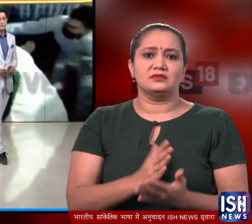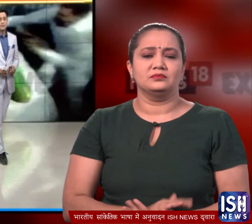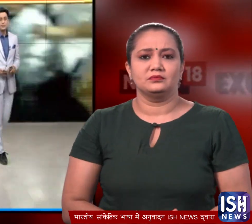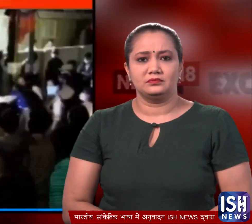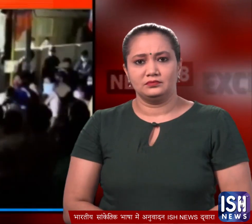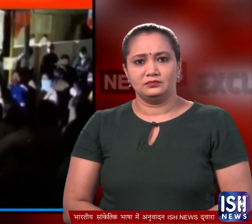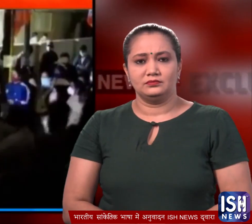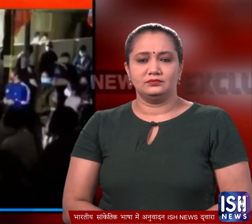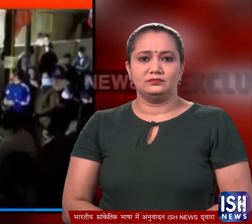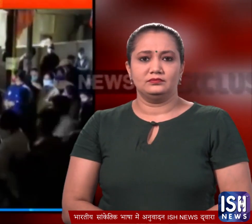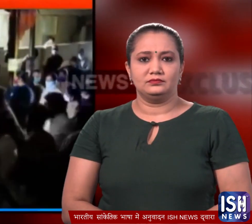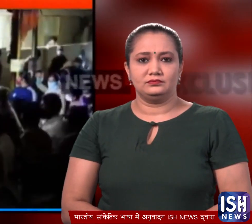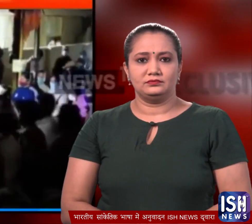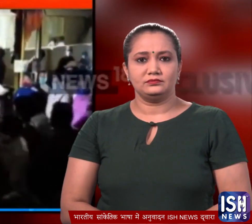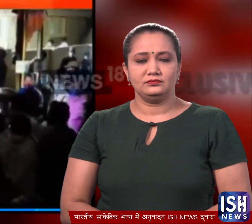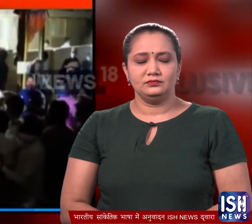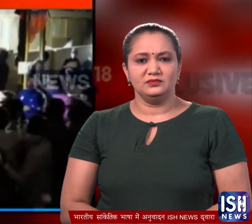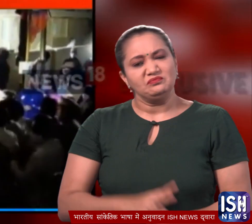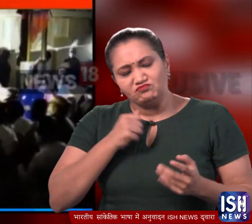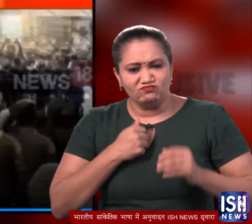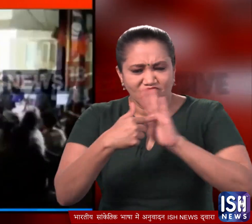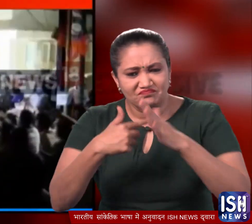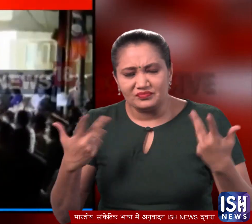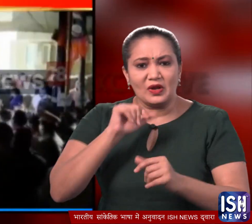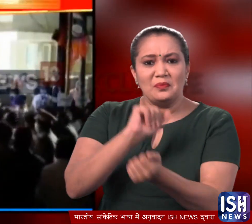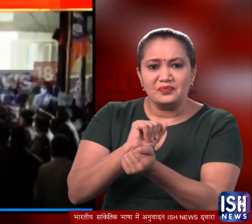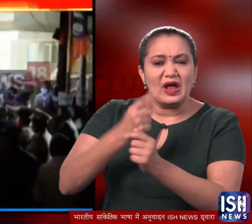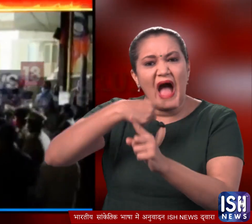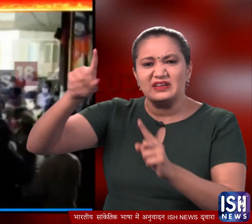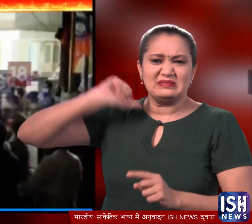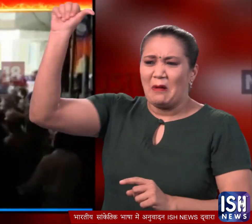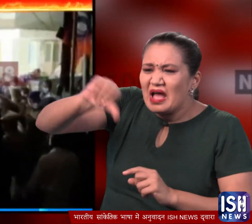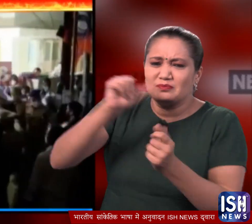जिसे जताने के लिए उन लोगों ने पुलिस के खिलाफ नारे लगाने शुरू कर दिए।